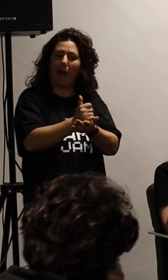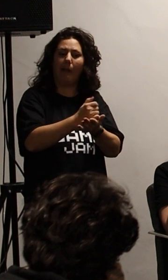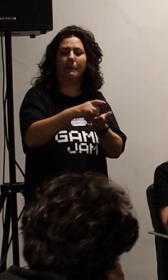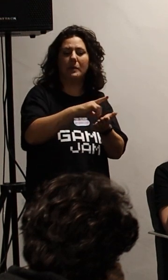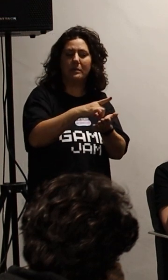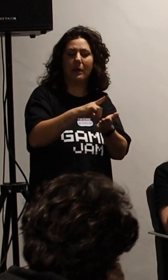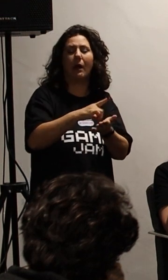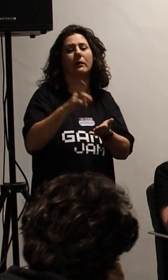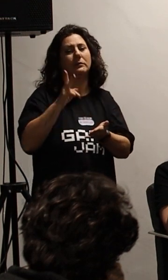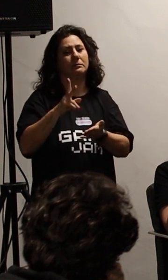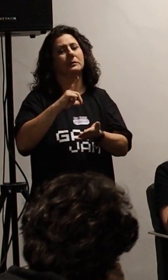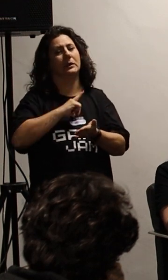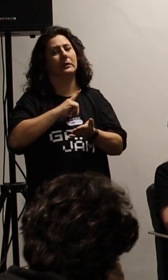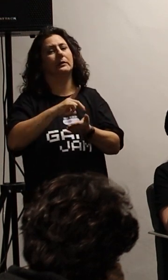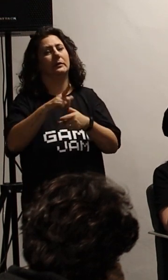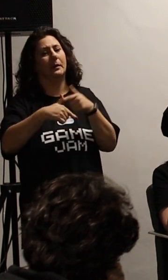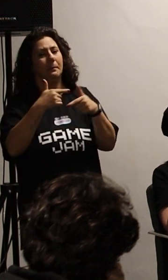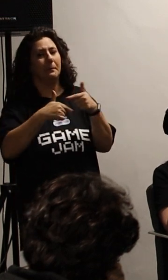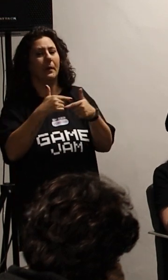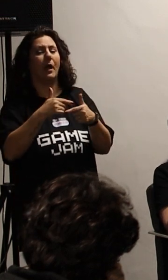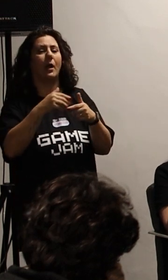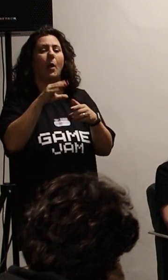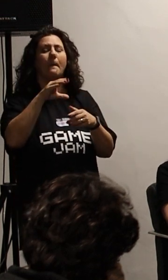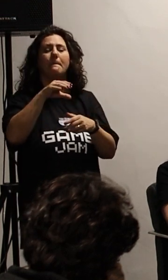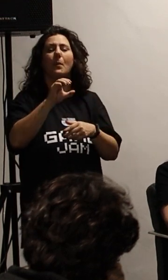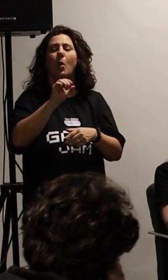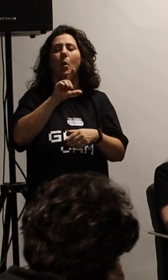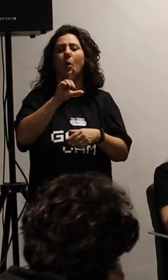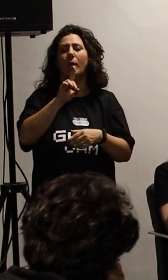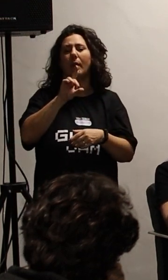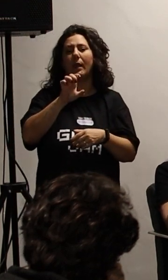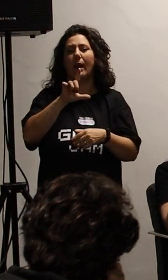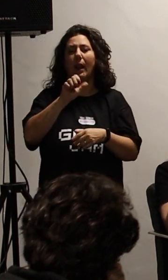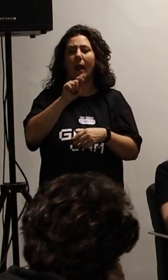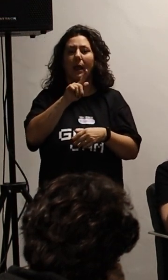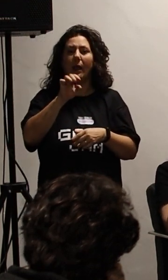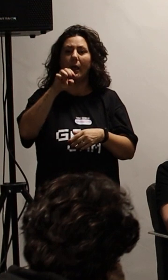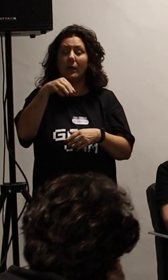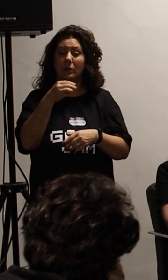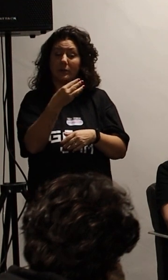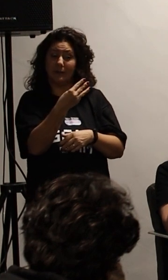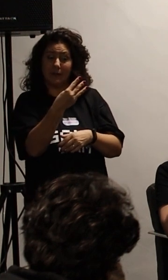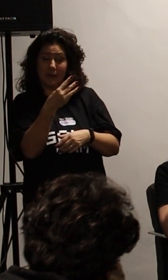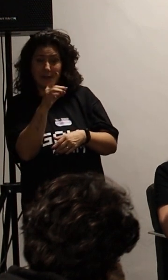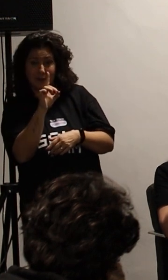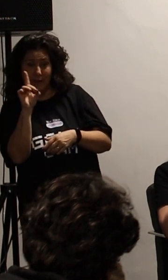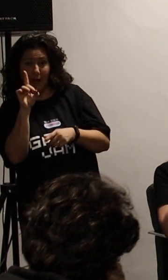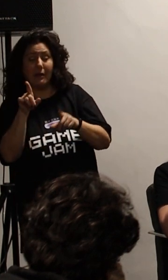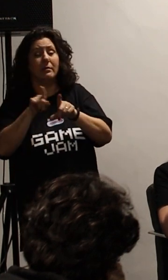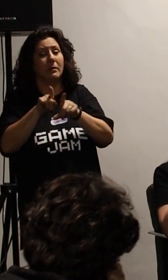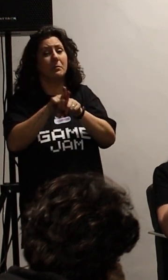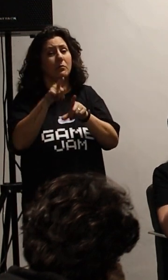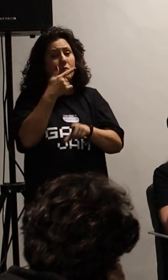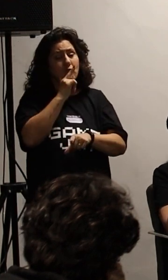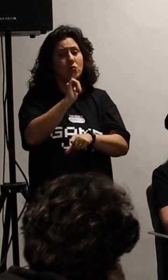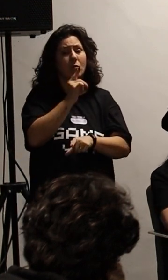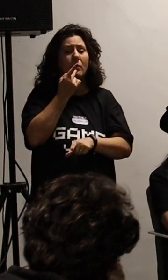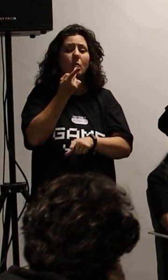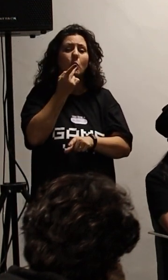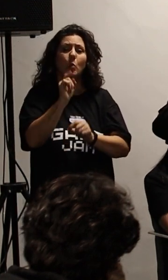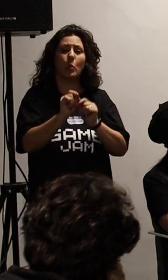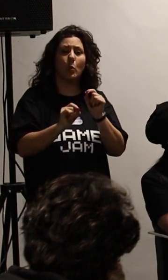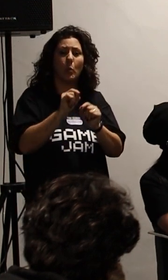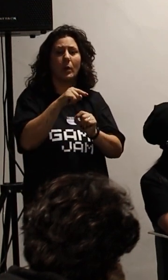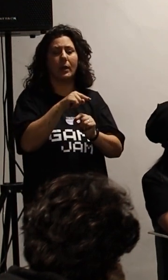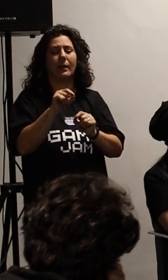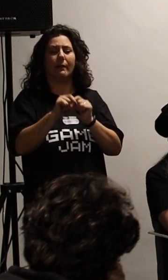áreas, agora a modelagem 3D também está grande. Então, assim, mas isso quem consegue te dizer isso? Quem está no mercado. Então, por isso que mentorias